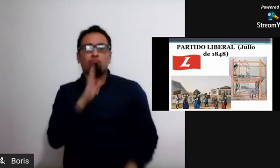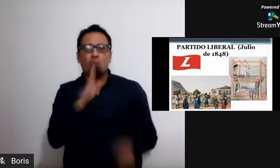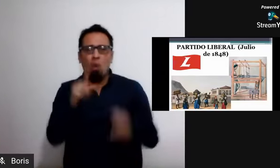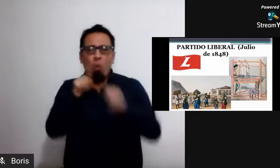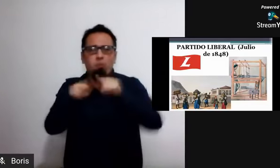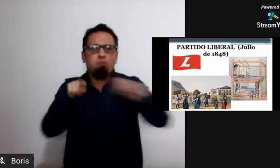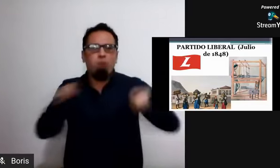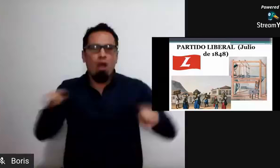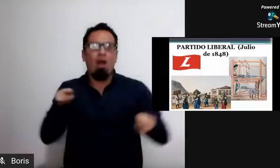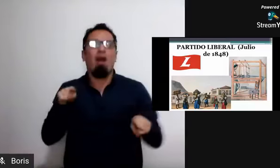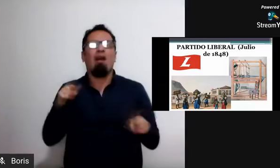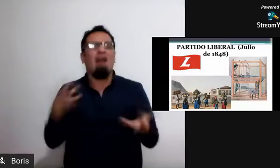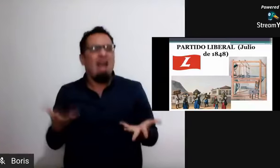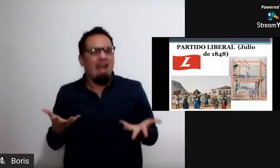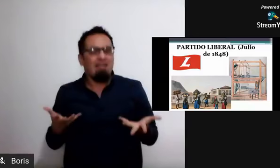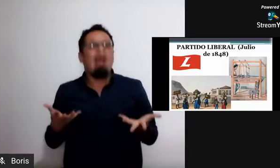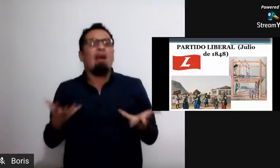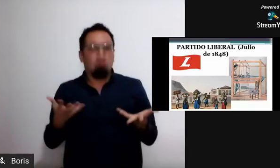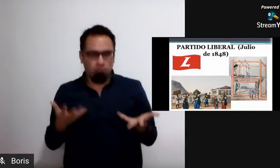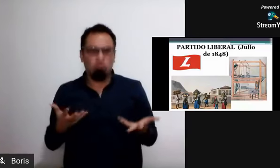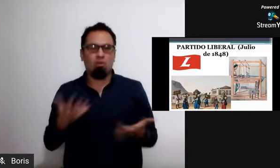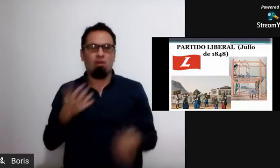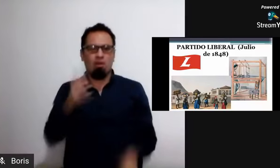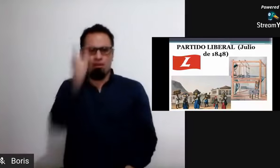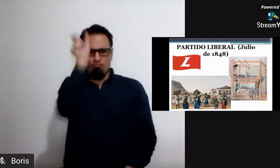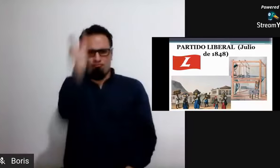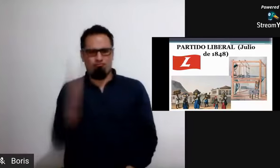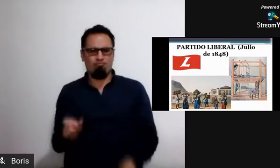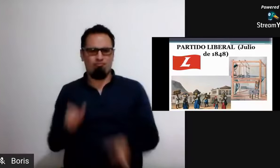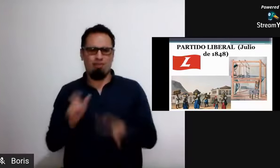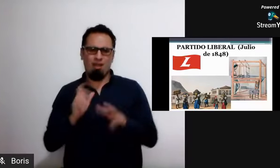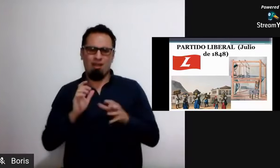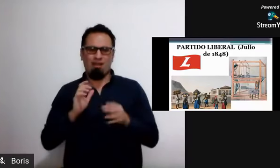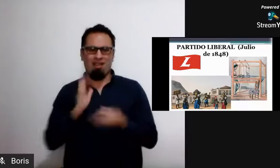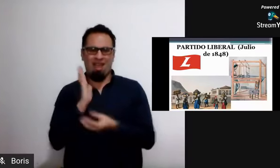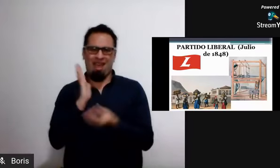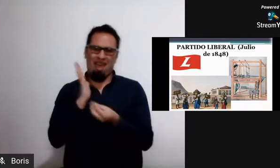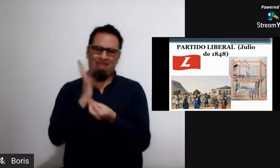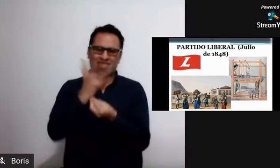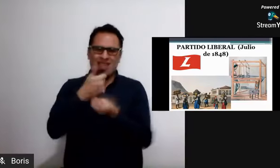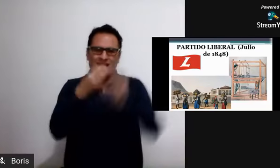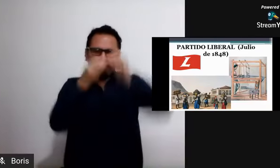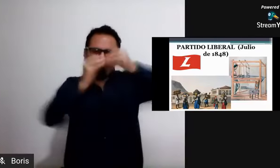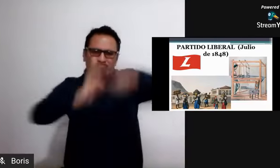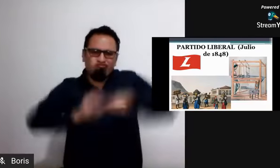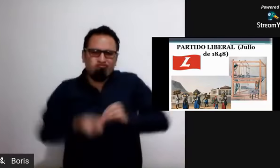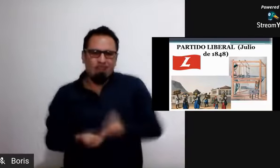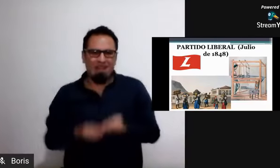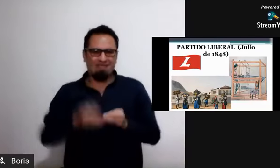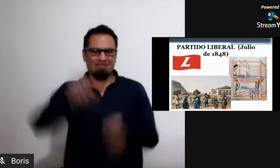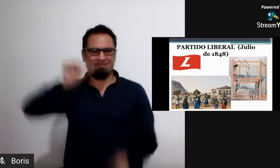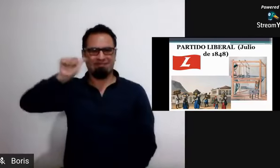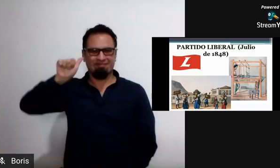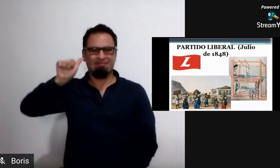No obstante, de lo que hemos hablado hasta el momento, sabemos que hay diferentes grupos que tienen